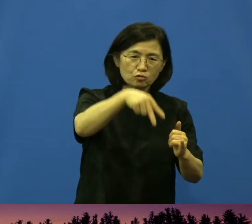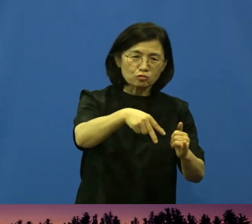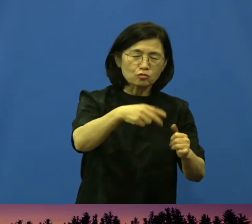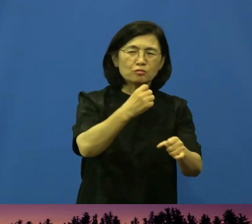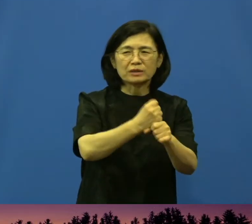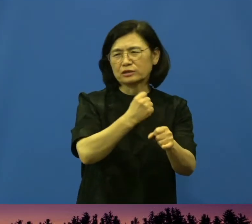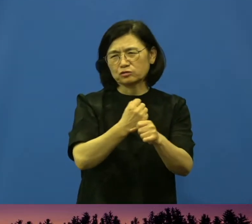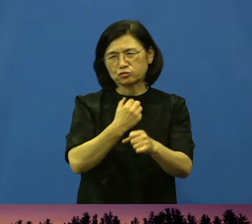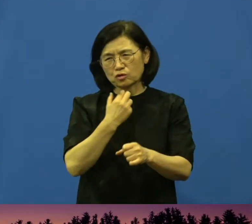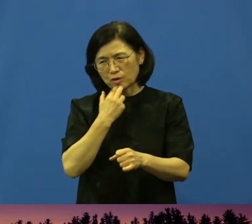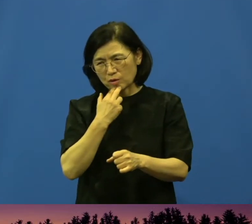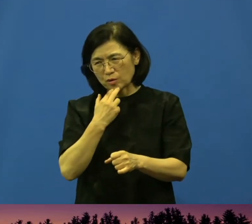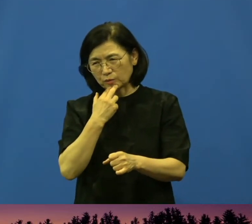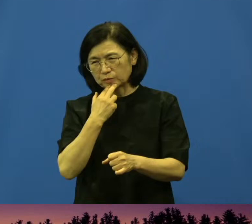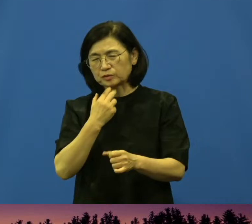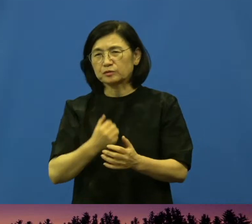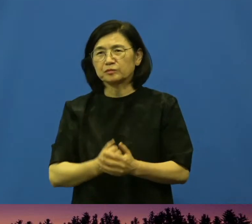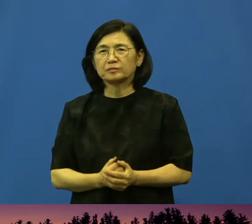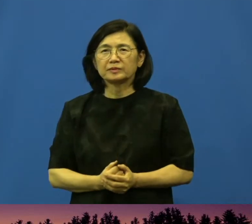그러니까